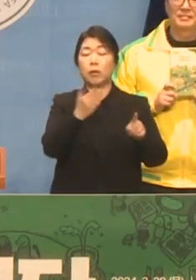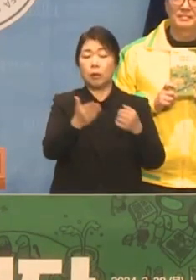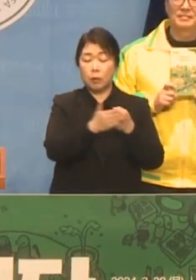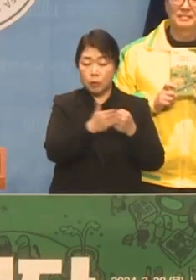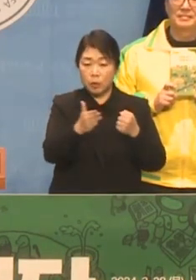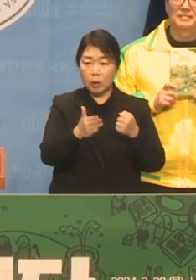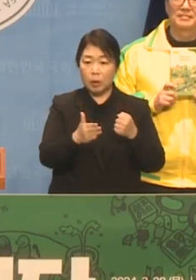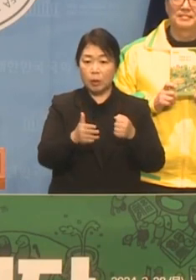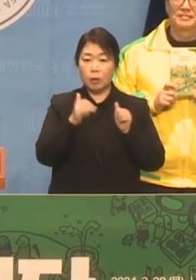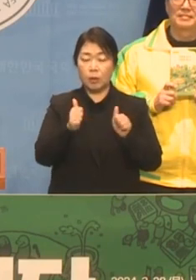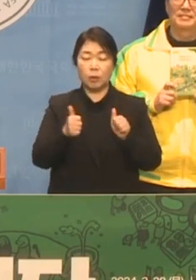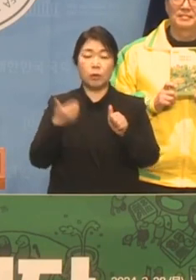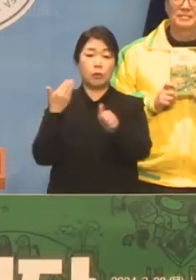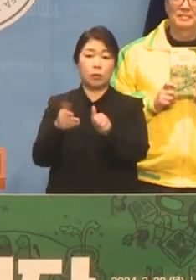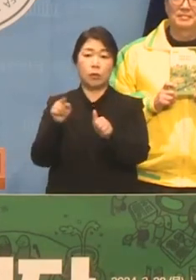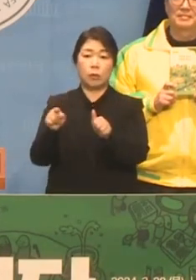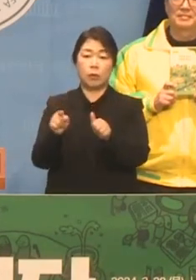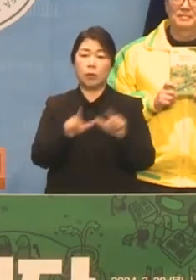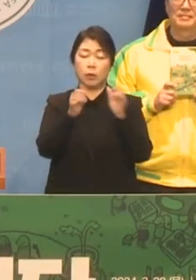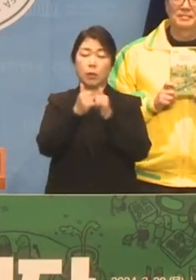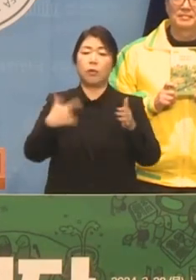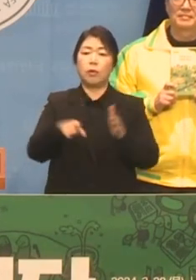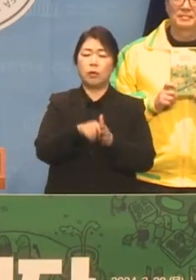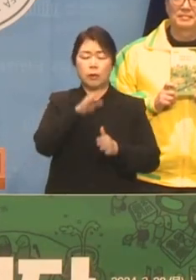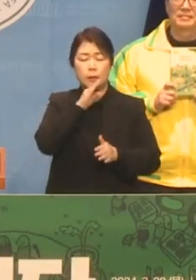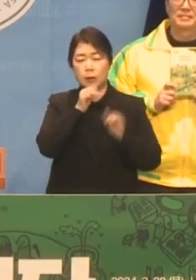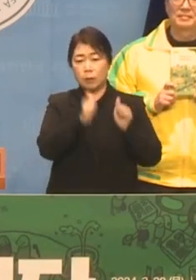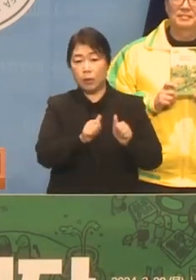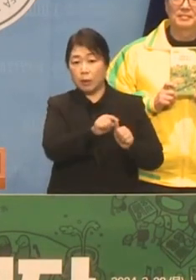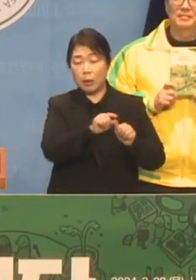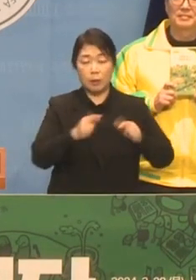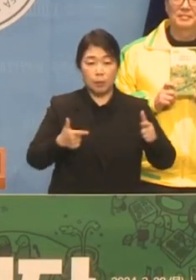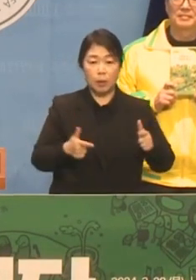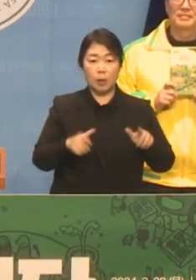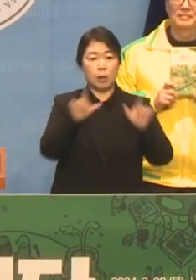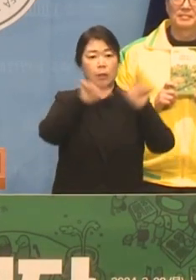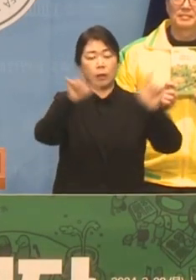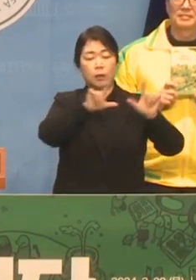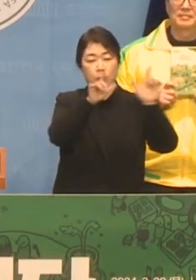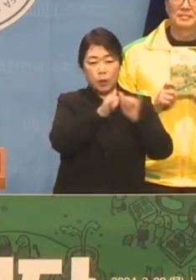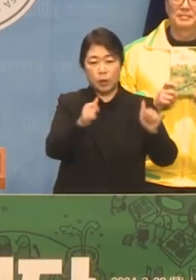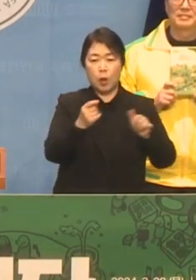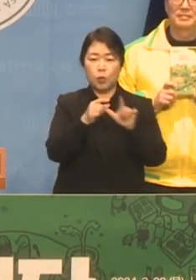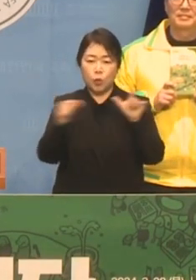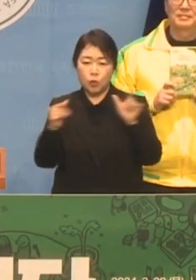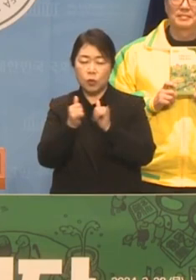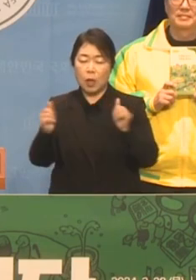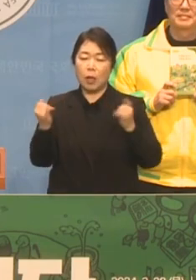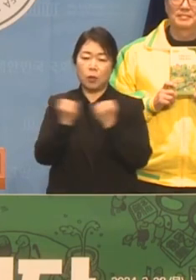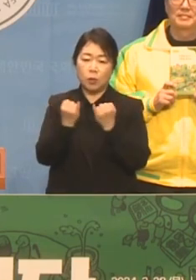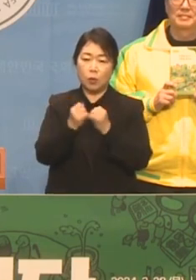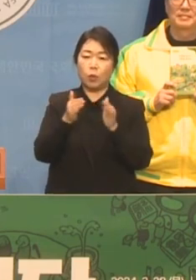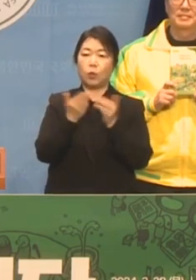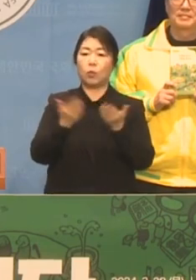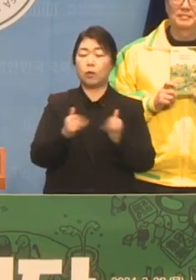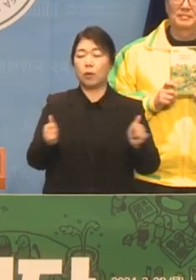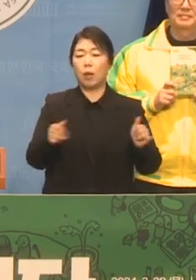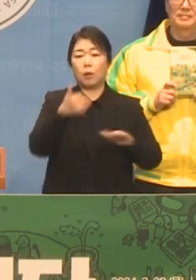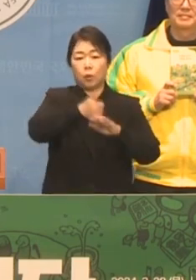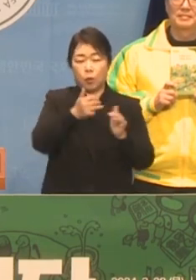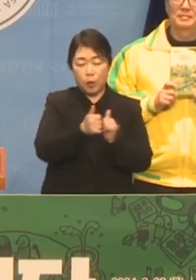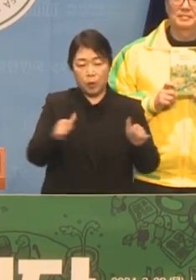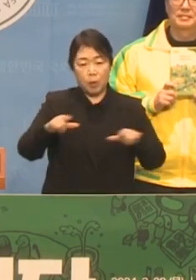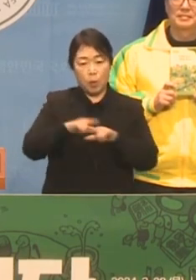정권심판 시민들을 위한 진정한 심판 아닙니다 기후 시민 소수자 여성 노동자 농민